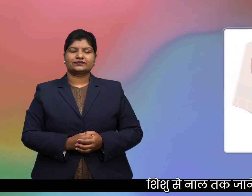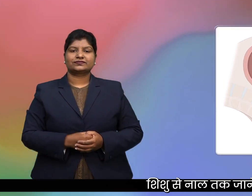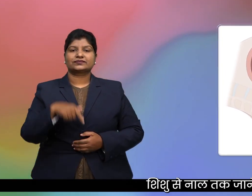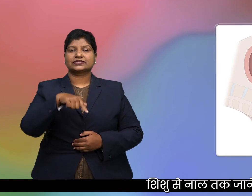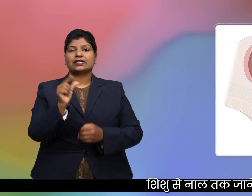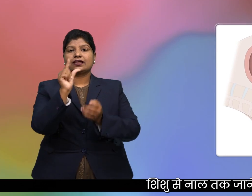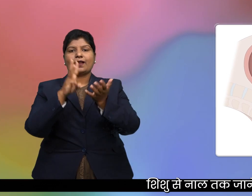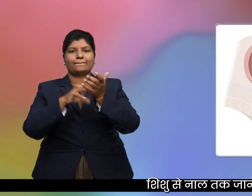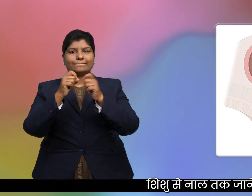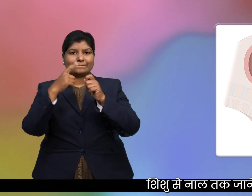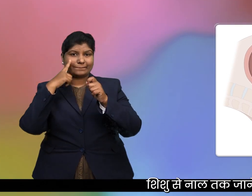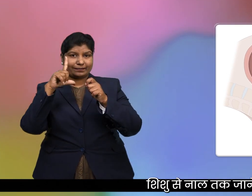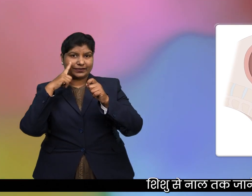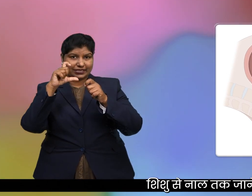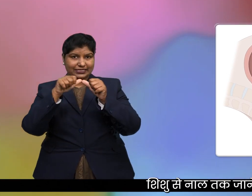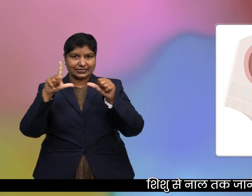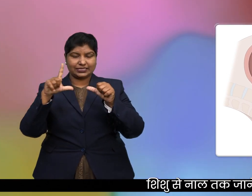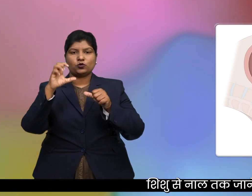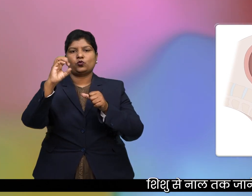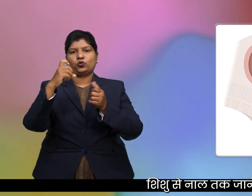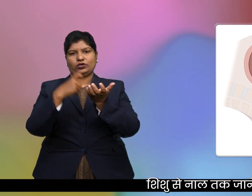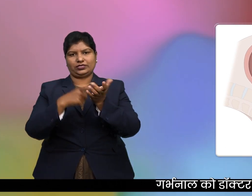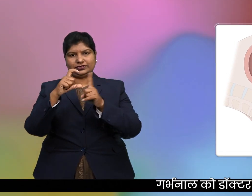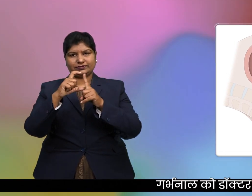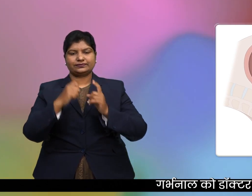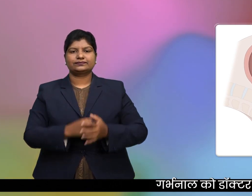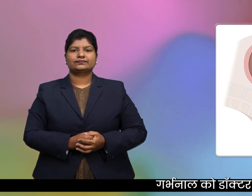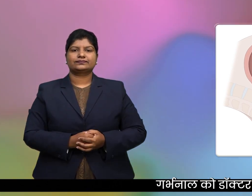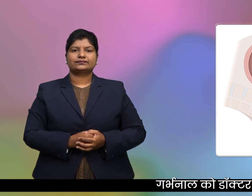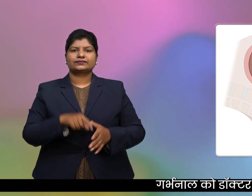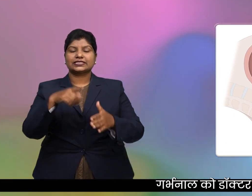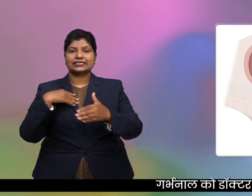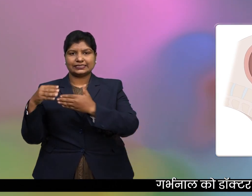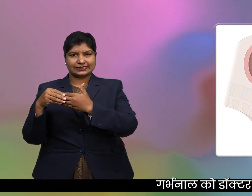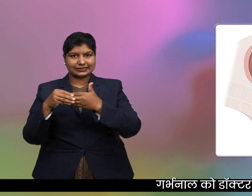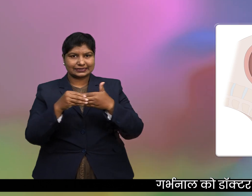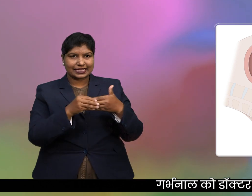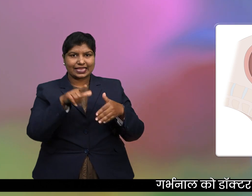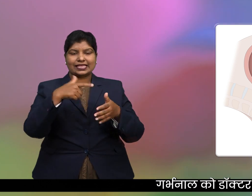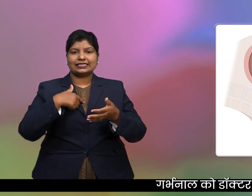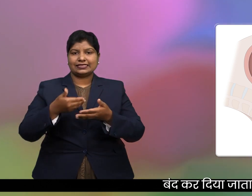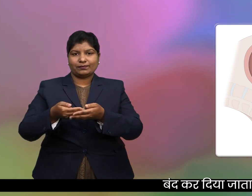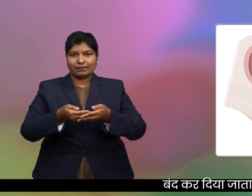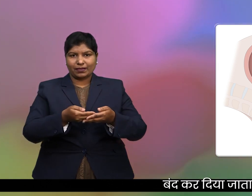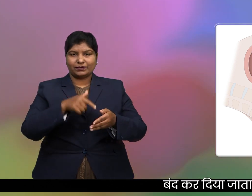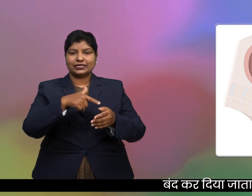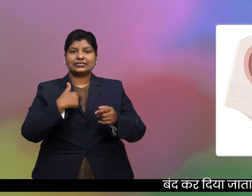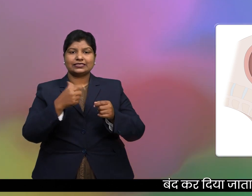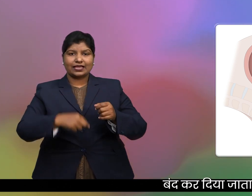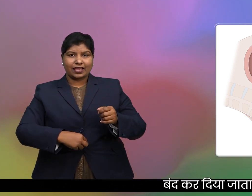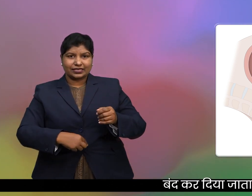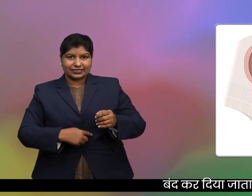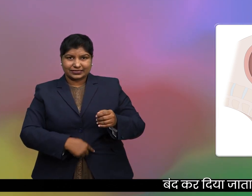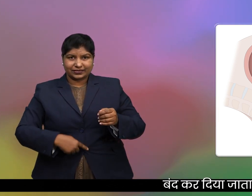शिशु से नाल तक जाने वाली गर्भानाल को डॉक्टर द्वारा बंद